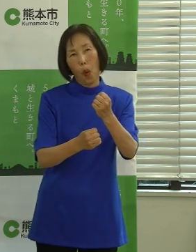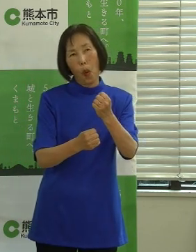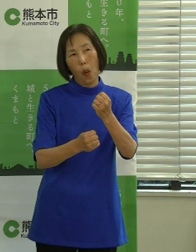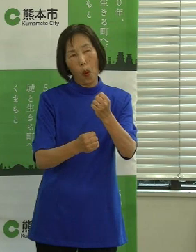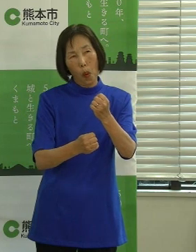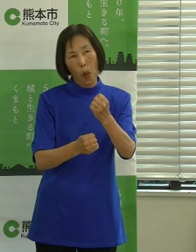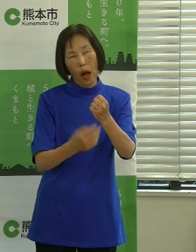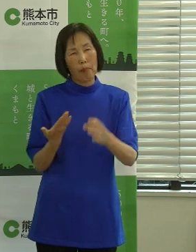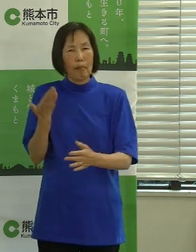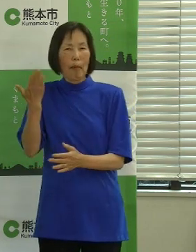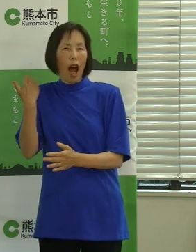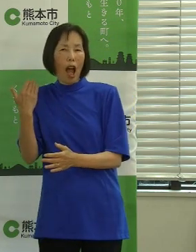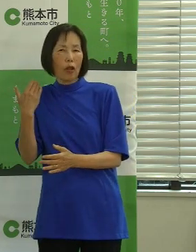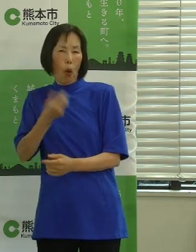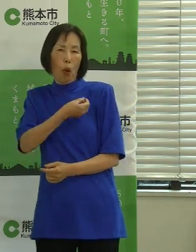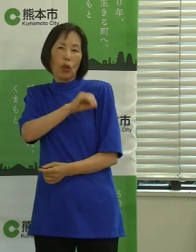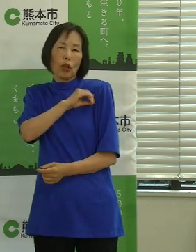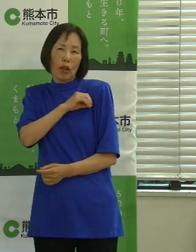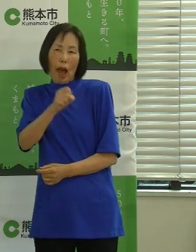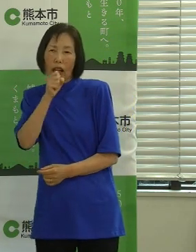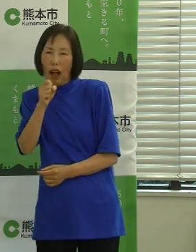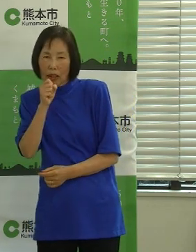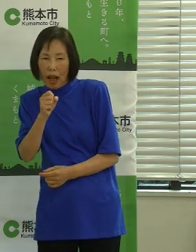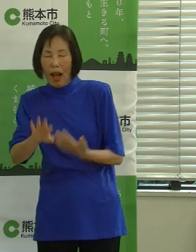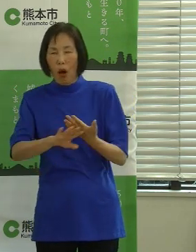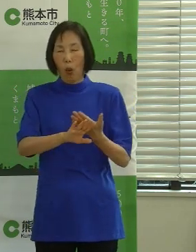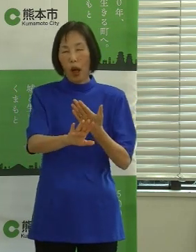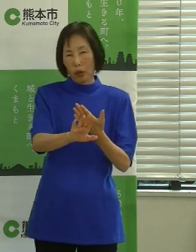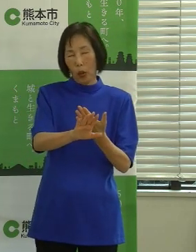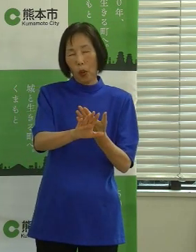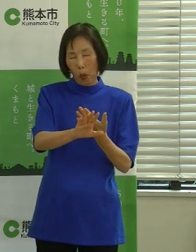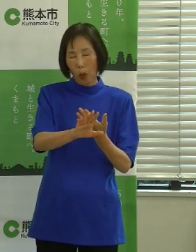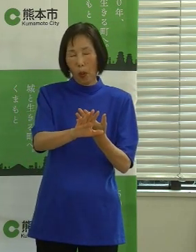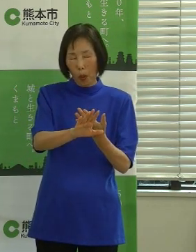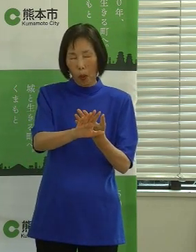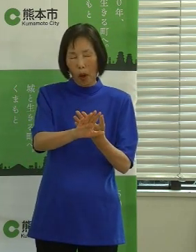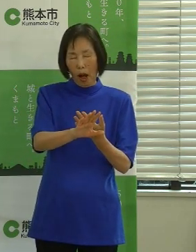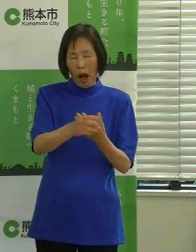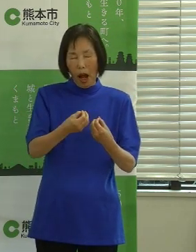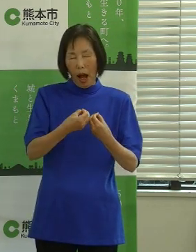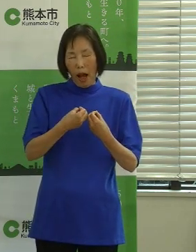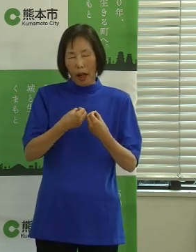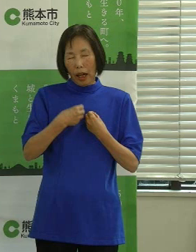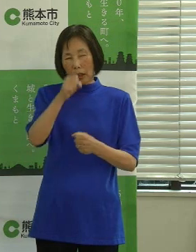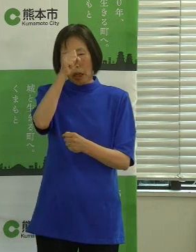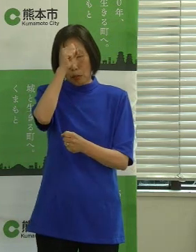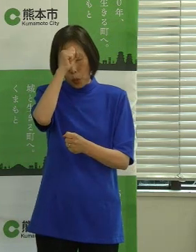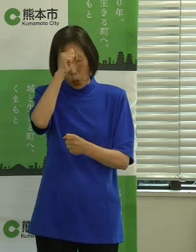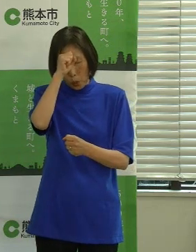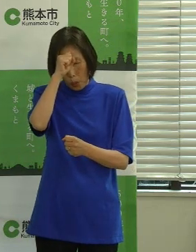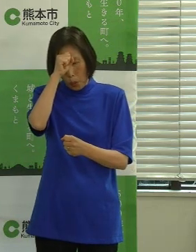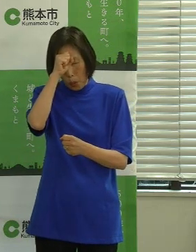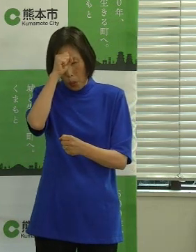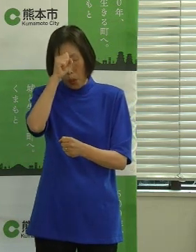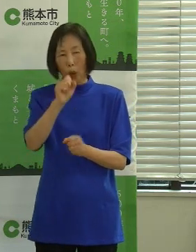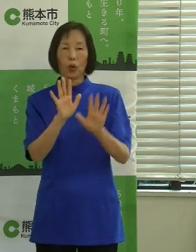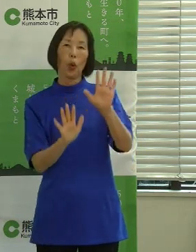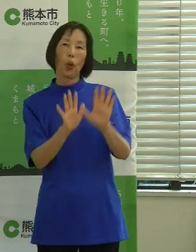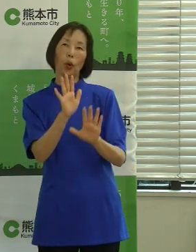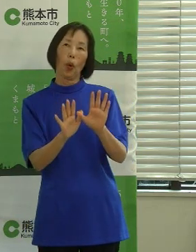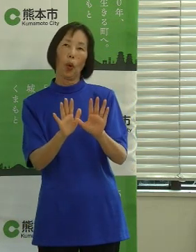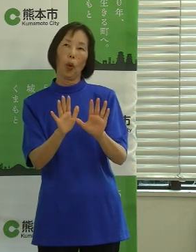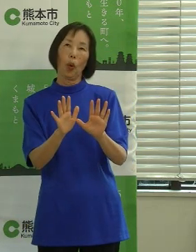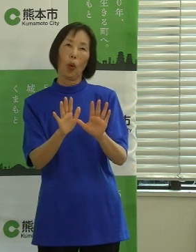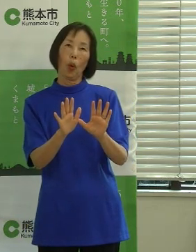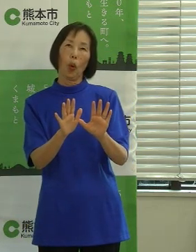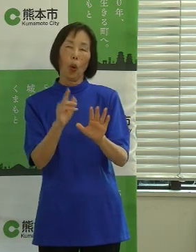例えば過去のスペイン風邪であったり、あるいは他のいろいろな感染症の今までのレベルを見